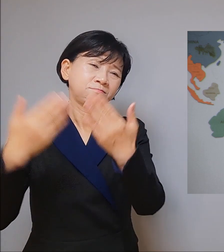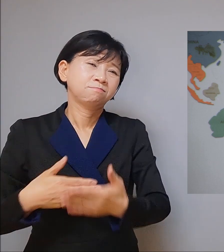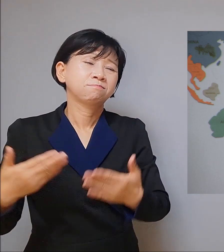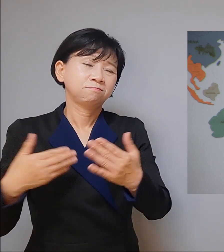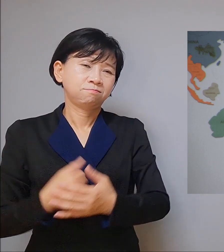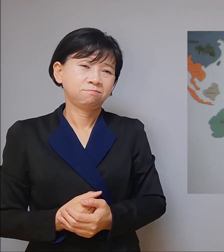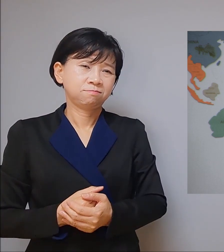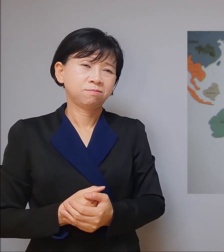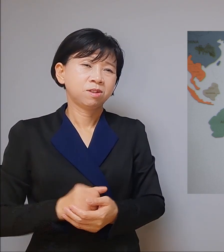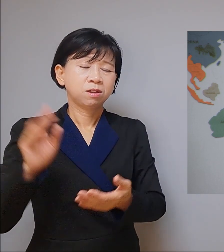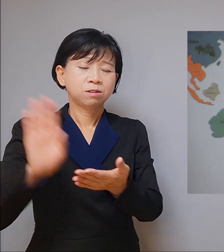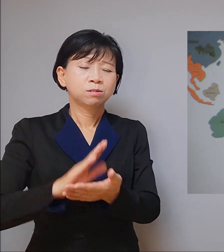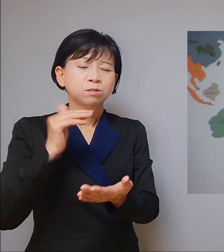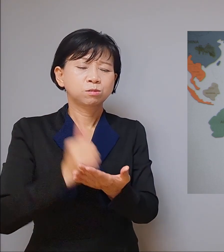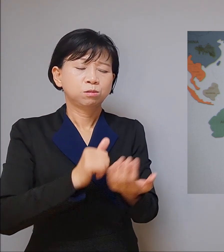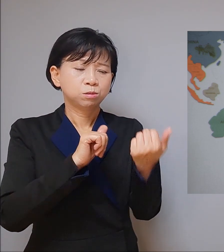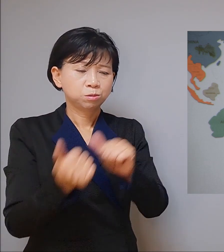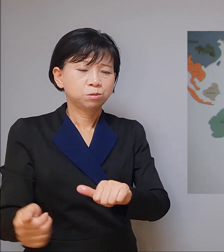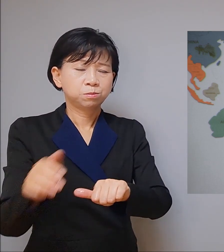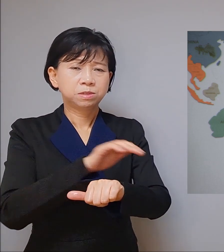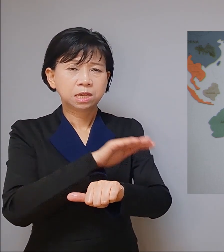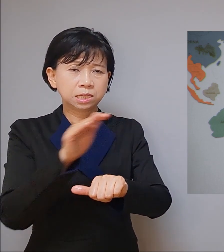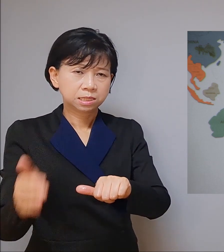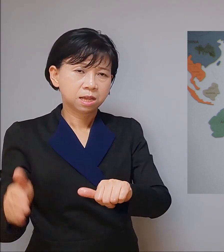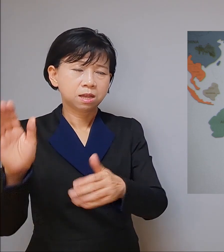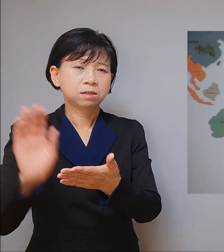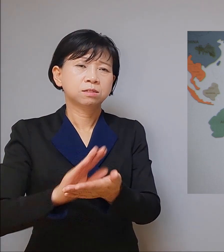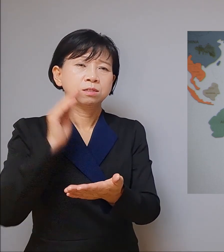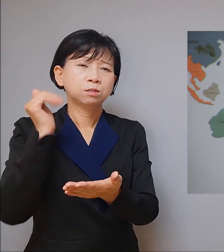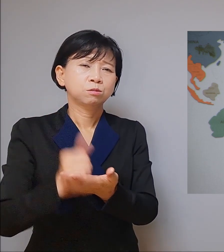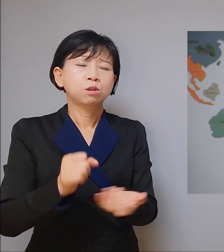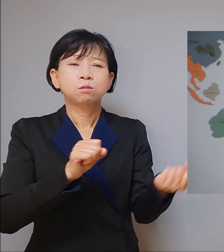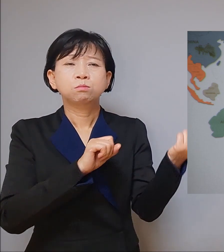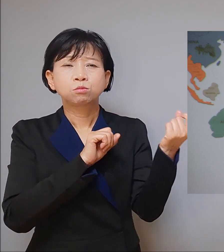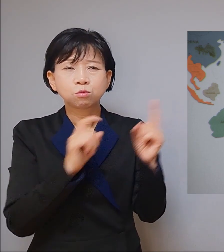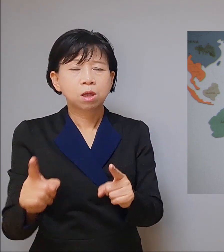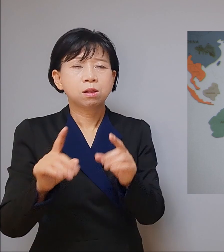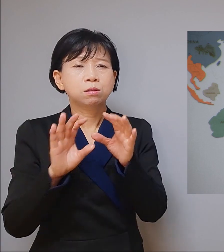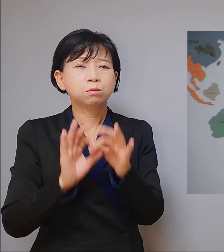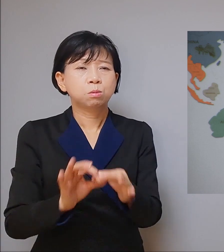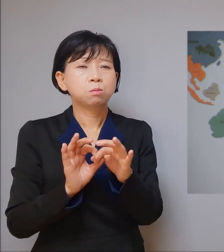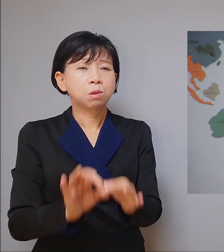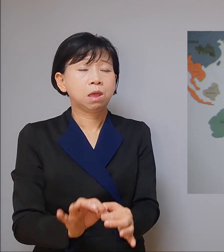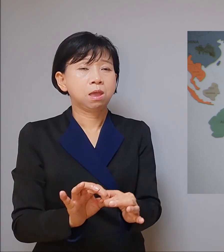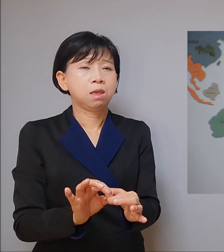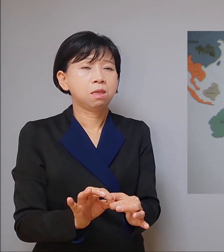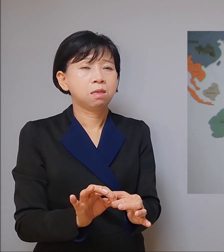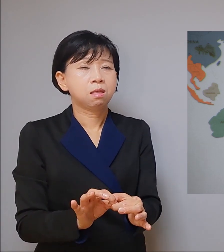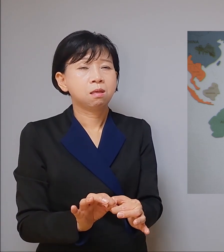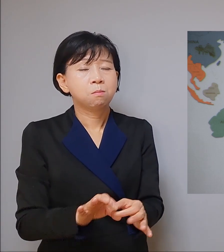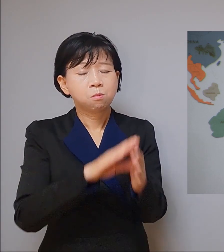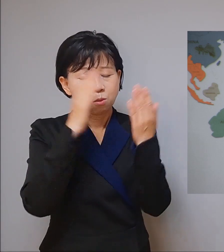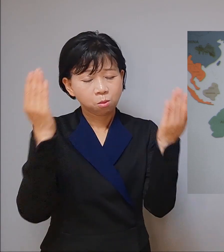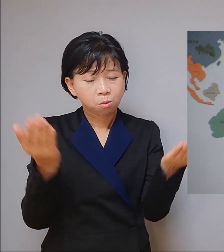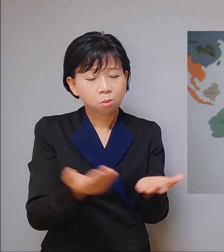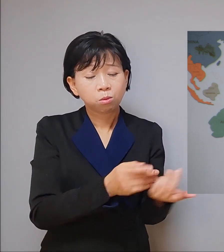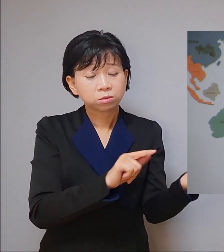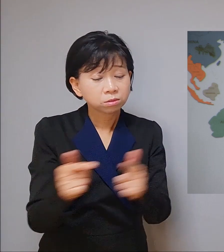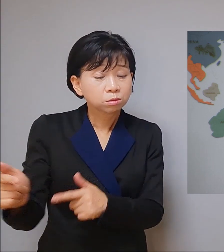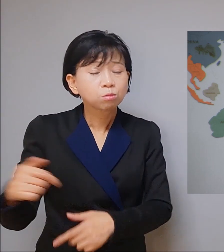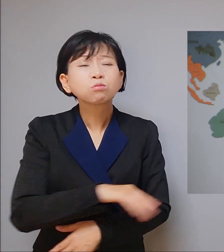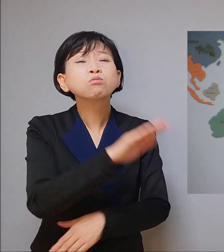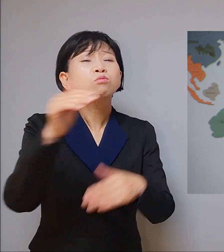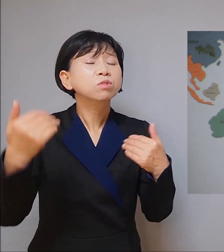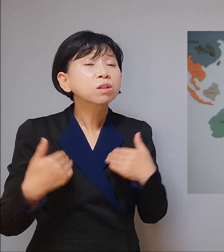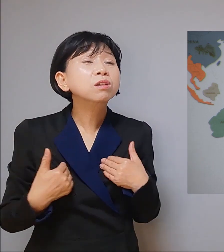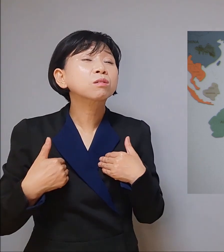그리스도 그분의 장사 지내심, 그리스도의 부활하심을 통해 그리스도에게 일어났던 모든 일들이